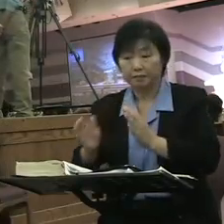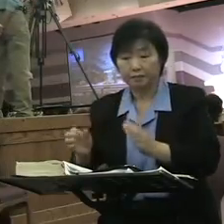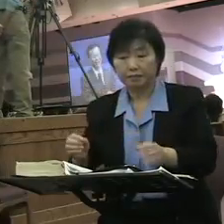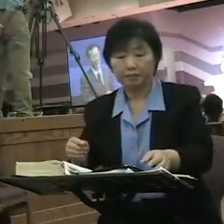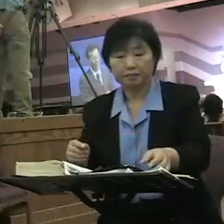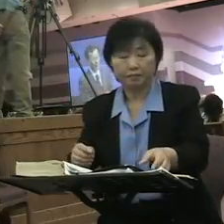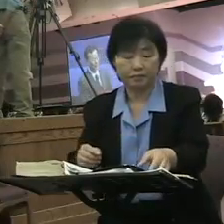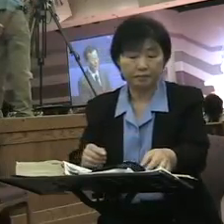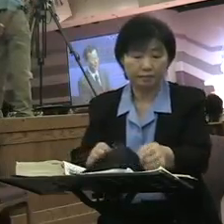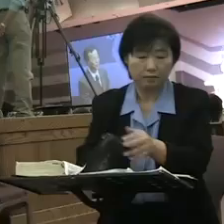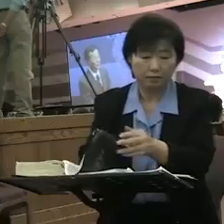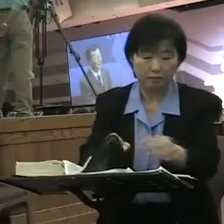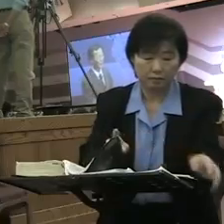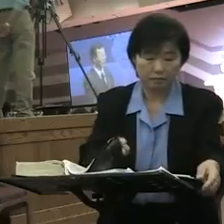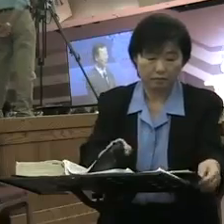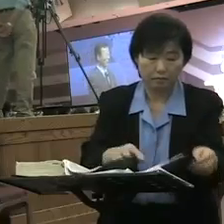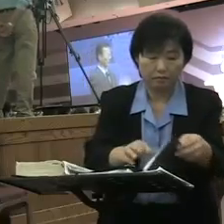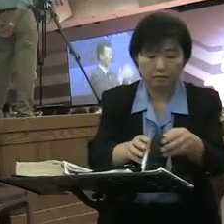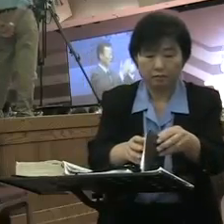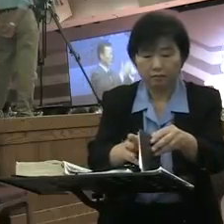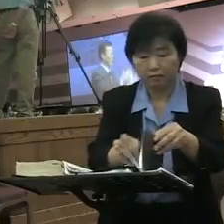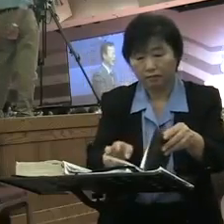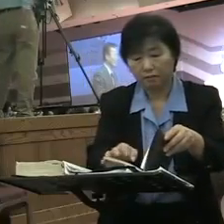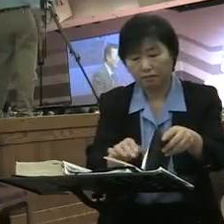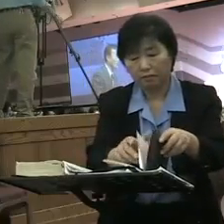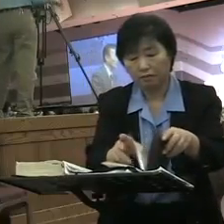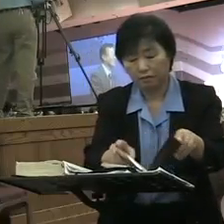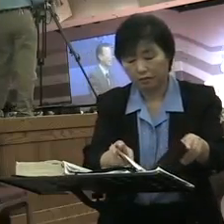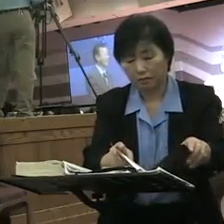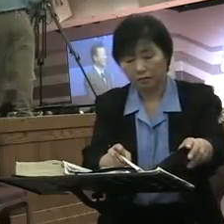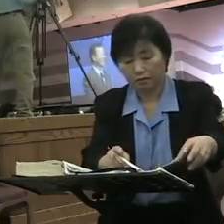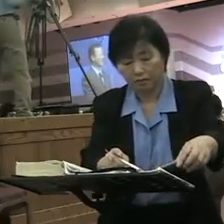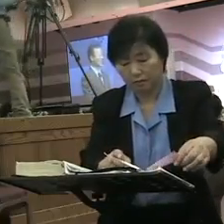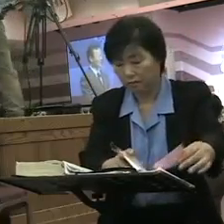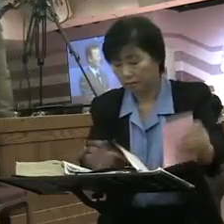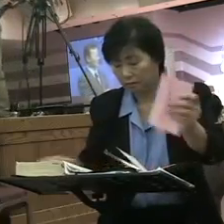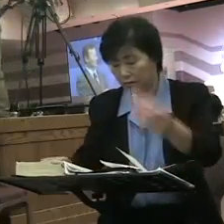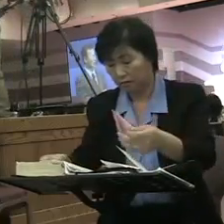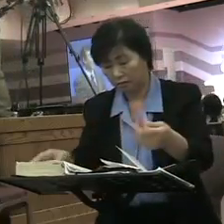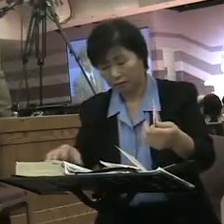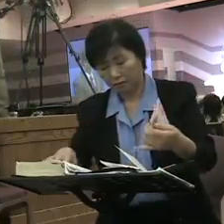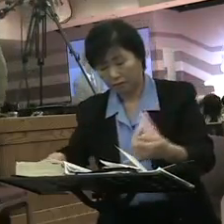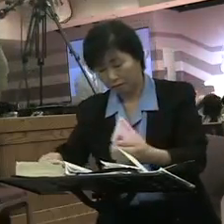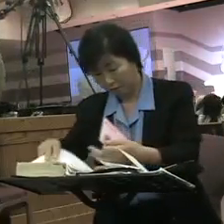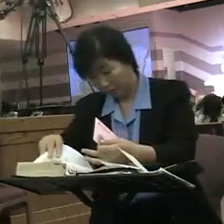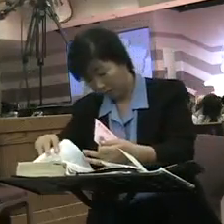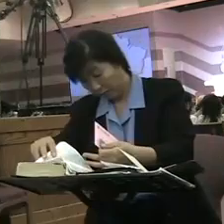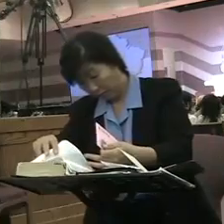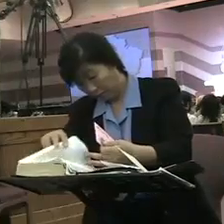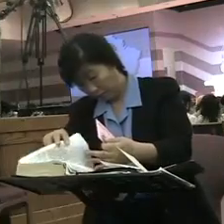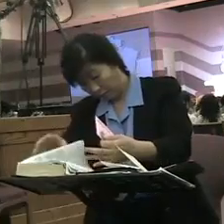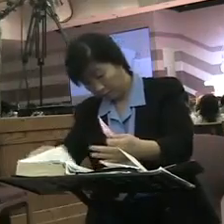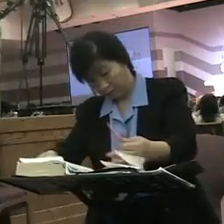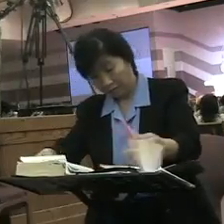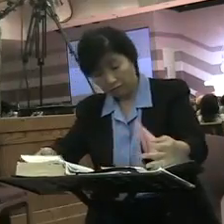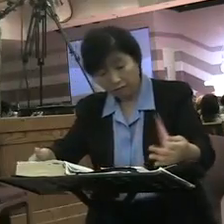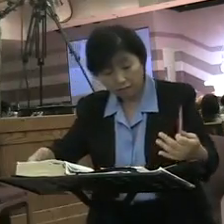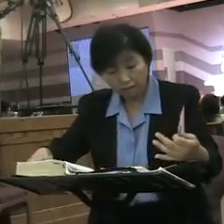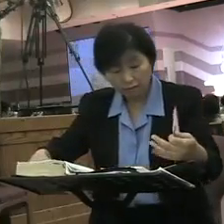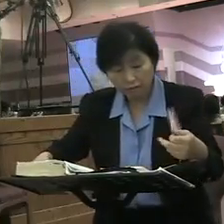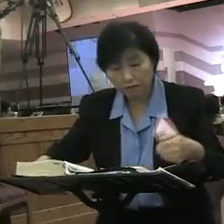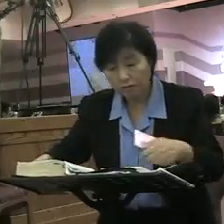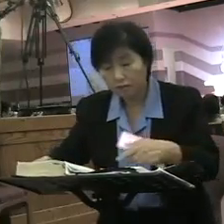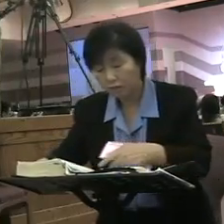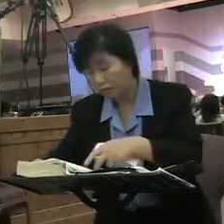하나님께 예배를 드리겠습니다. 헌금성으로 우리 곽병국 집사님, 특별히 우리 박재훈 목사님, 우리 그